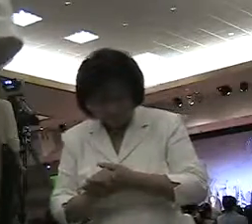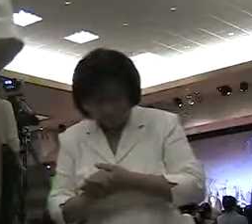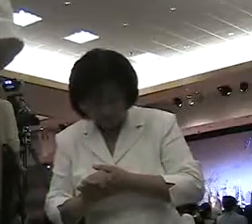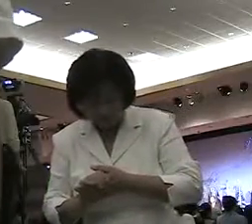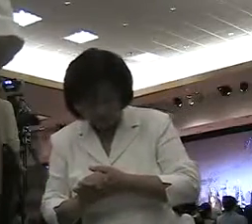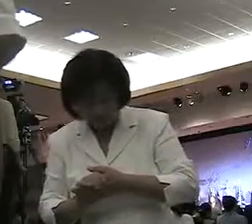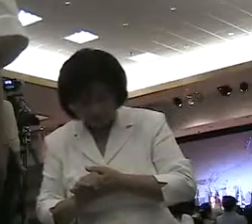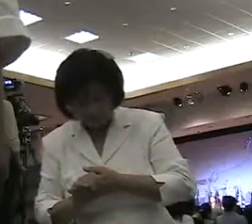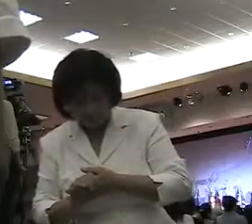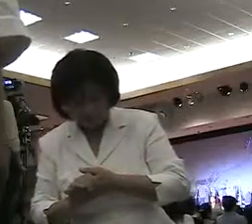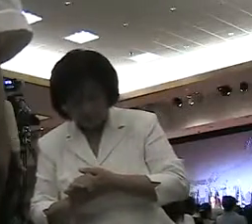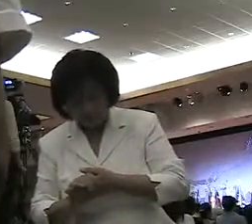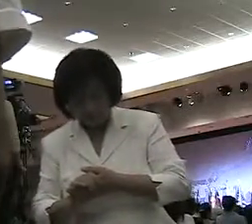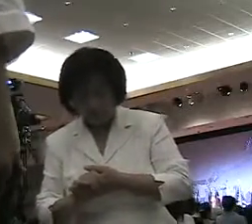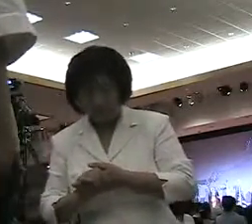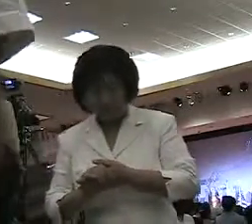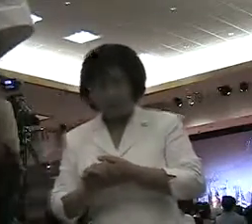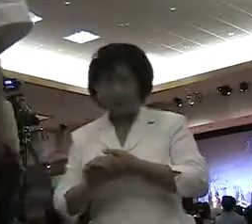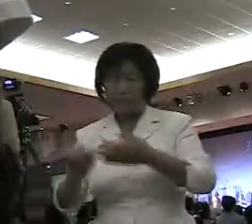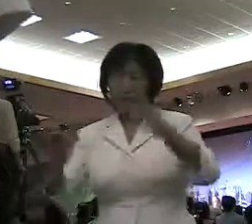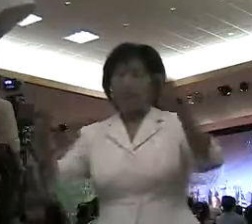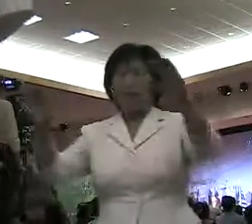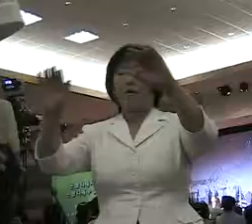사랑합니다. 올려드리겠습니다.